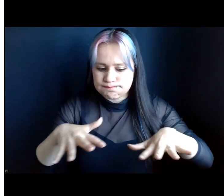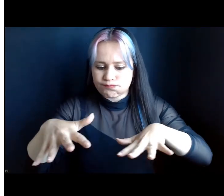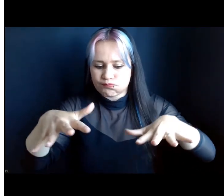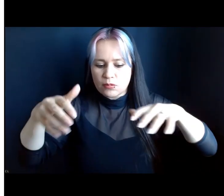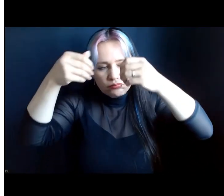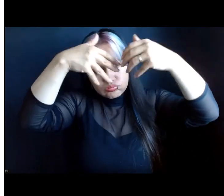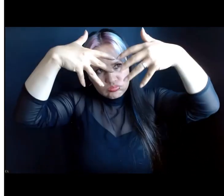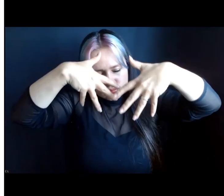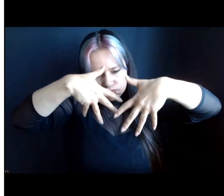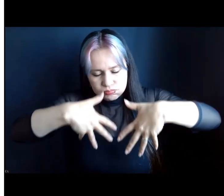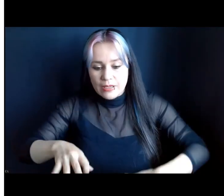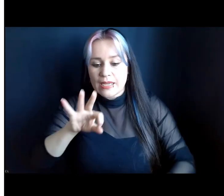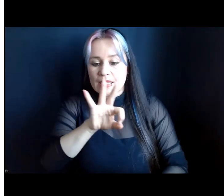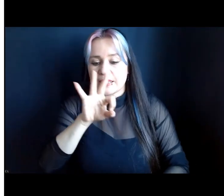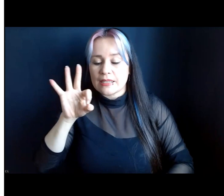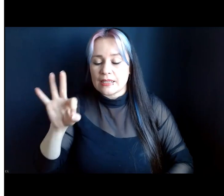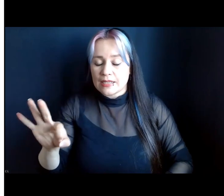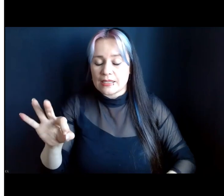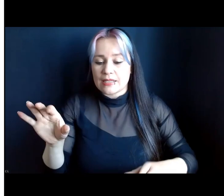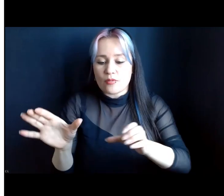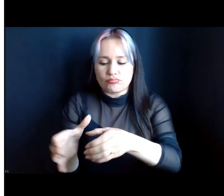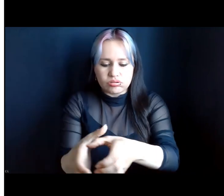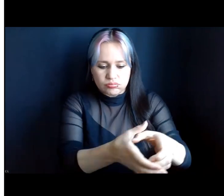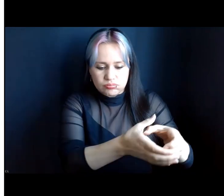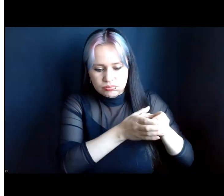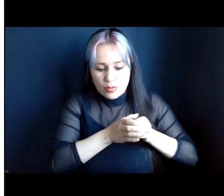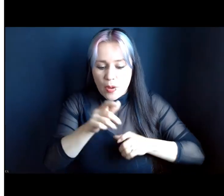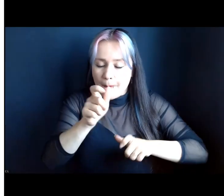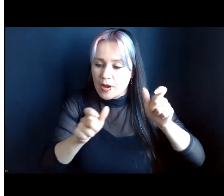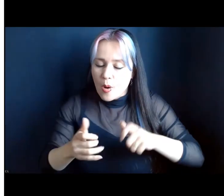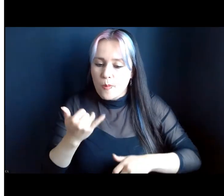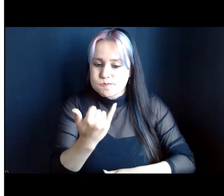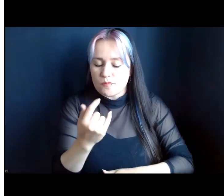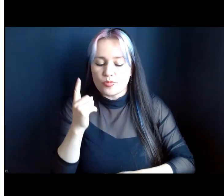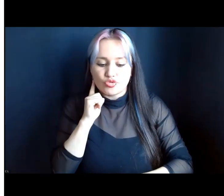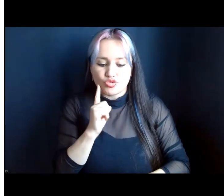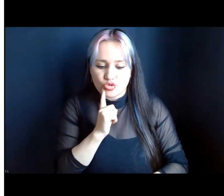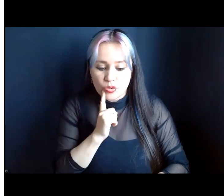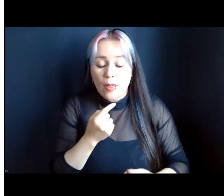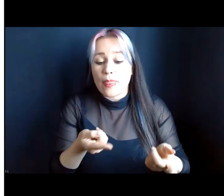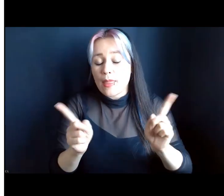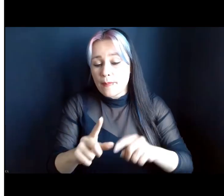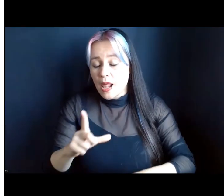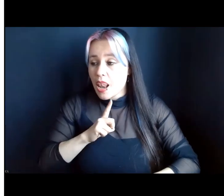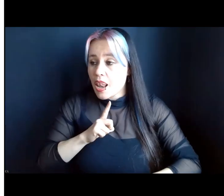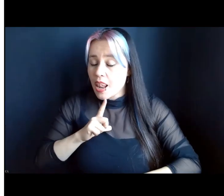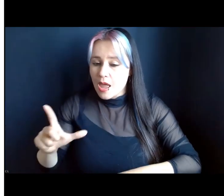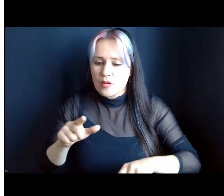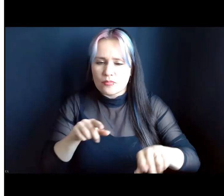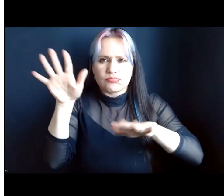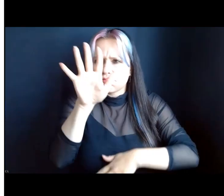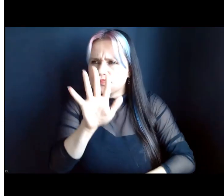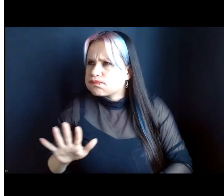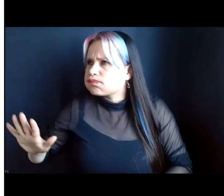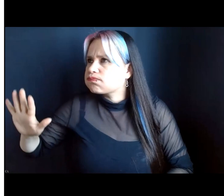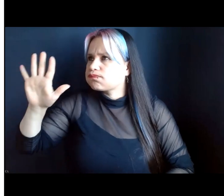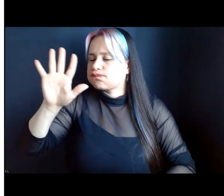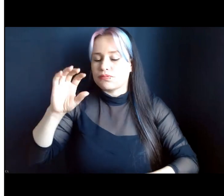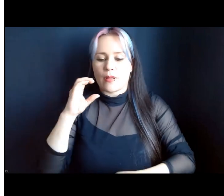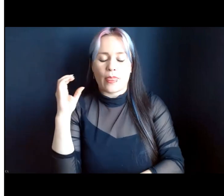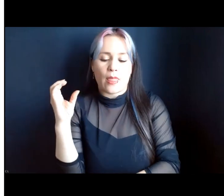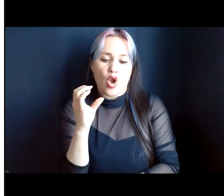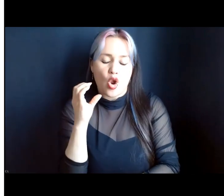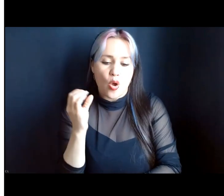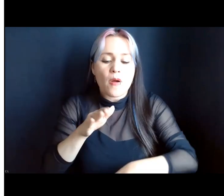diferentes regiones del país hacemos un llamado a los gobiernos con el fin de aunar esfuerzos para que las acciones desarrolladas impacten de